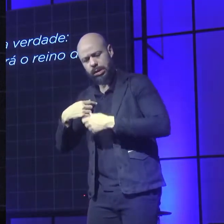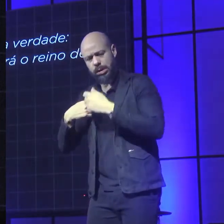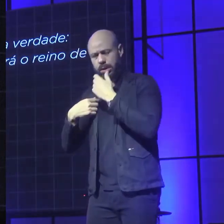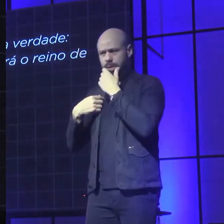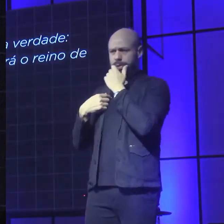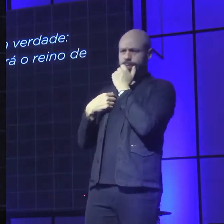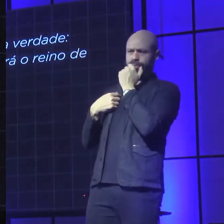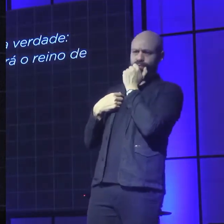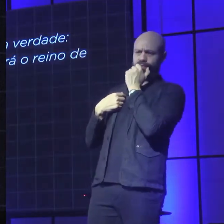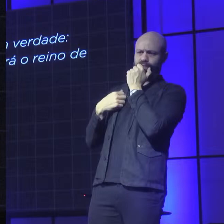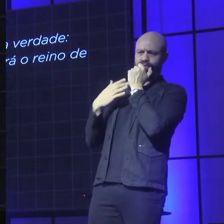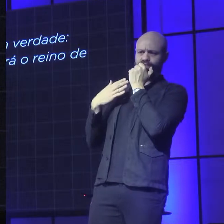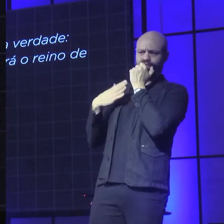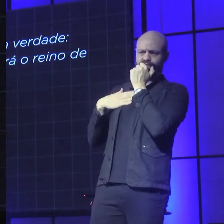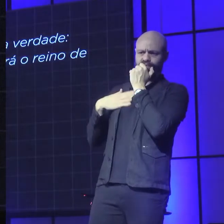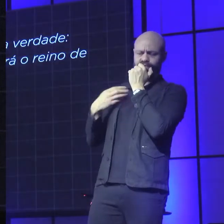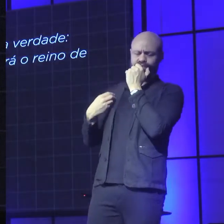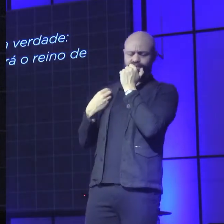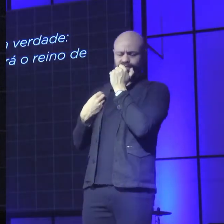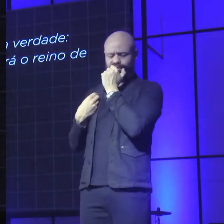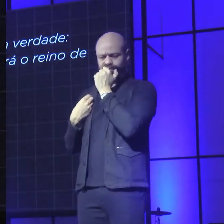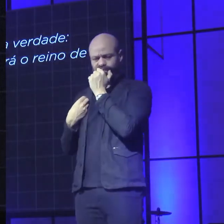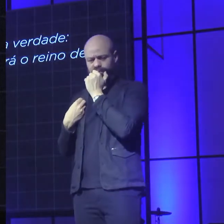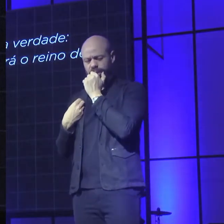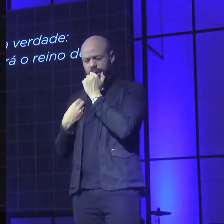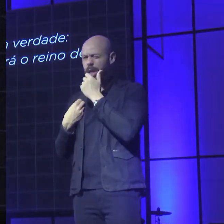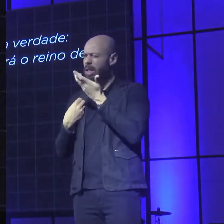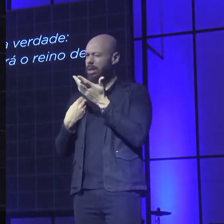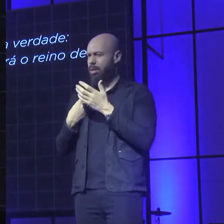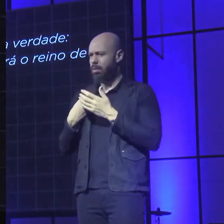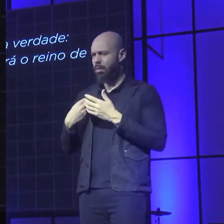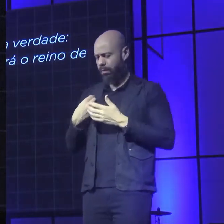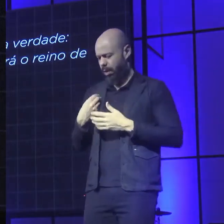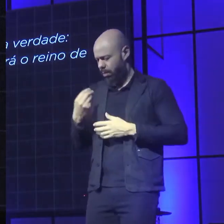o que você vê em você mesmo?